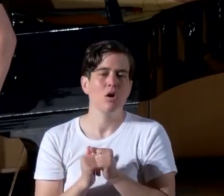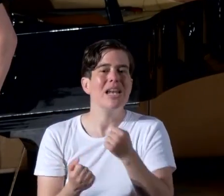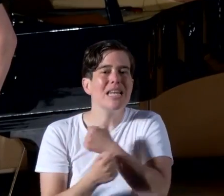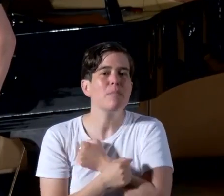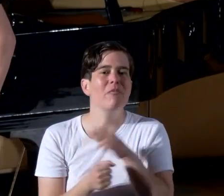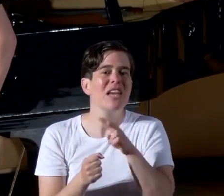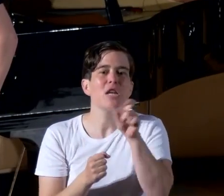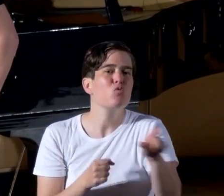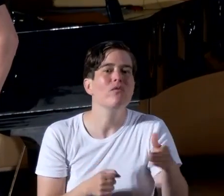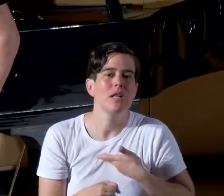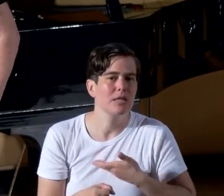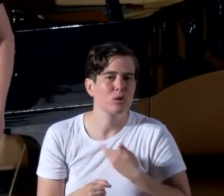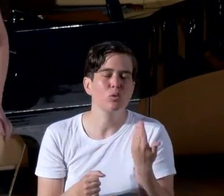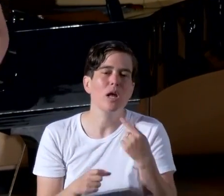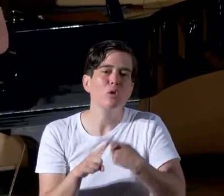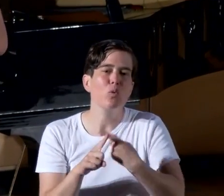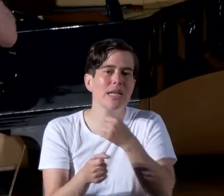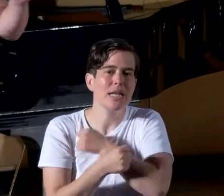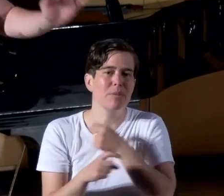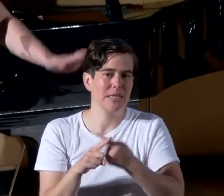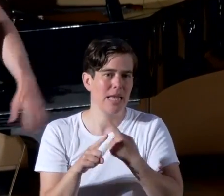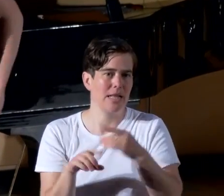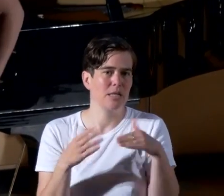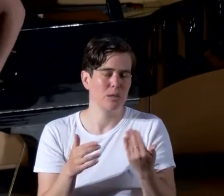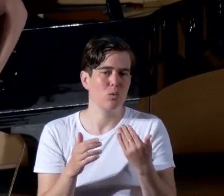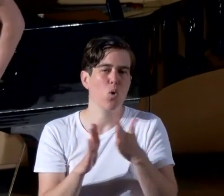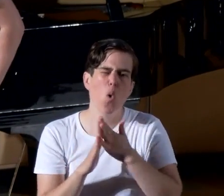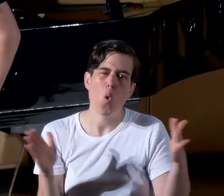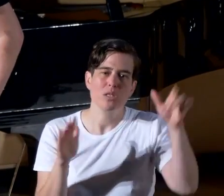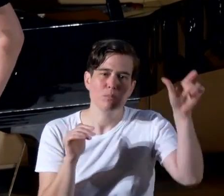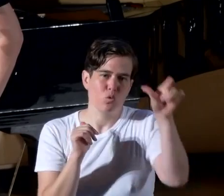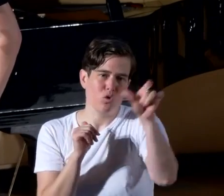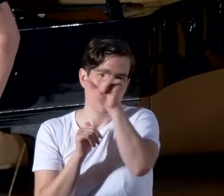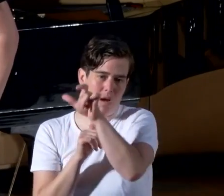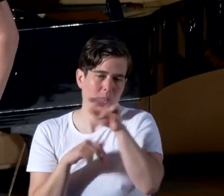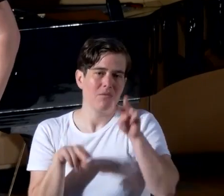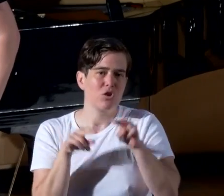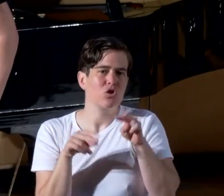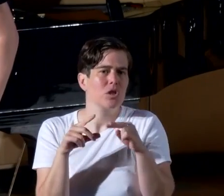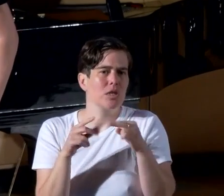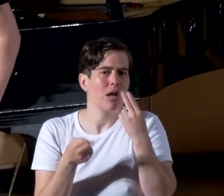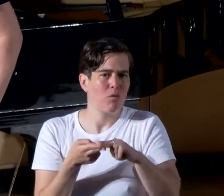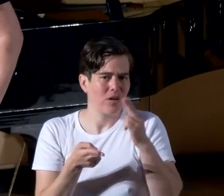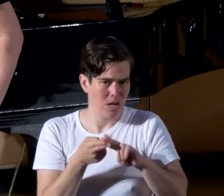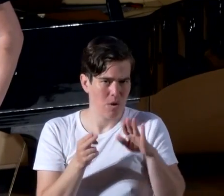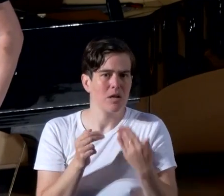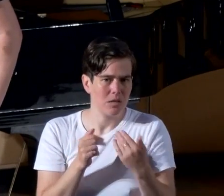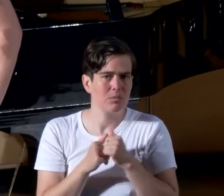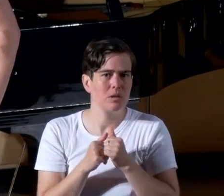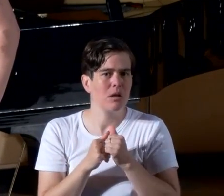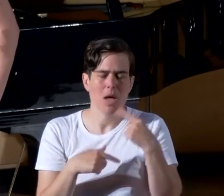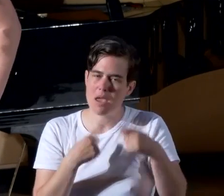willst, oder nur die Liebe zählt, sind in großen Buchstaben und in verschiedenen Aufklebervarianten